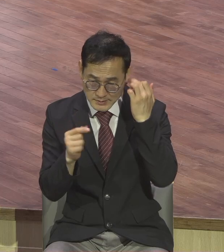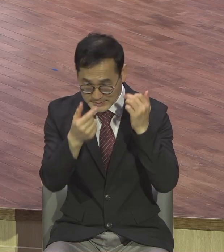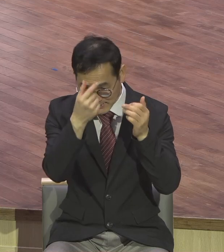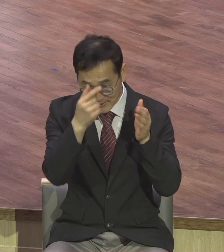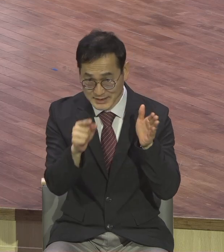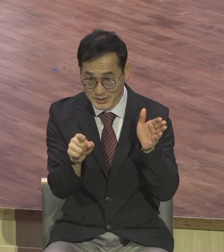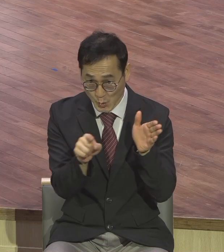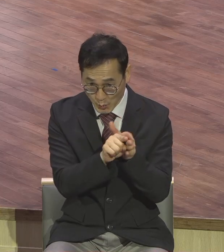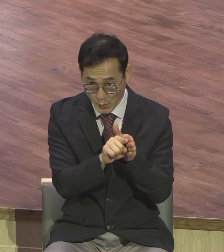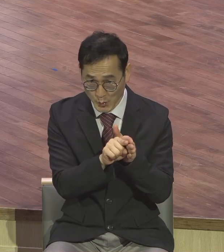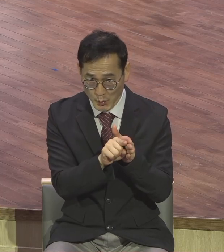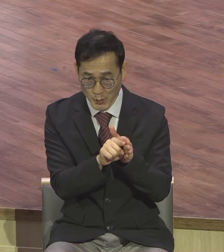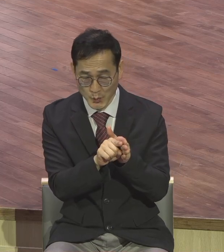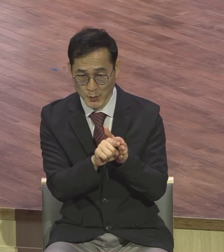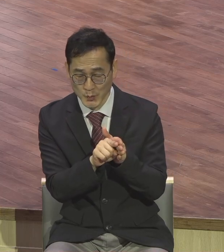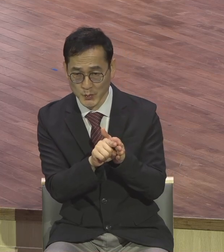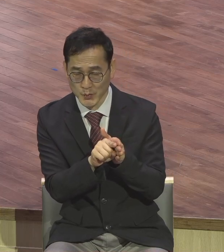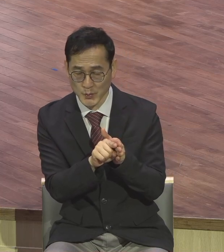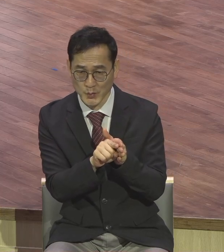기독교에 대한